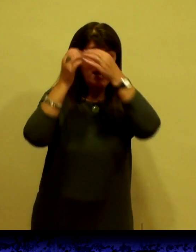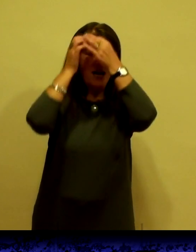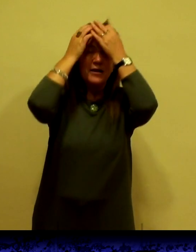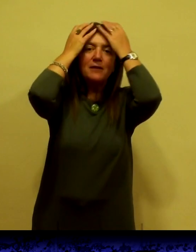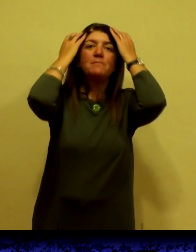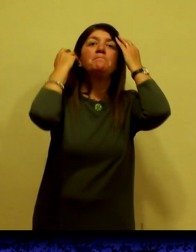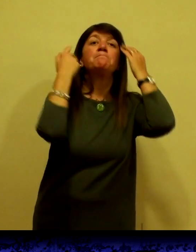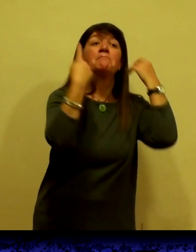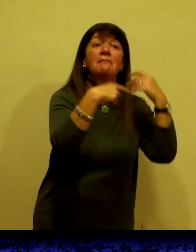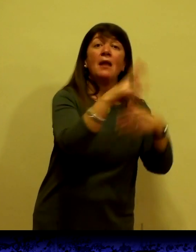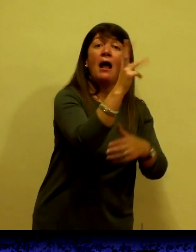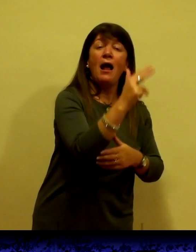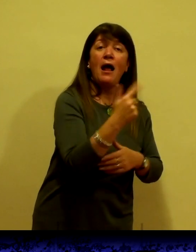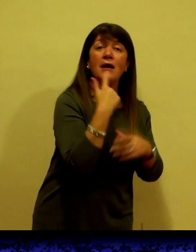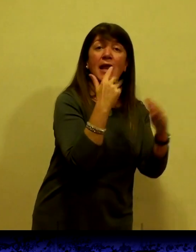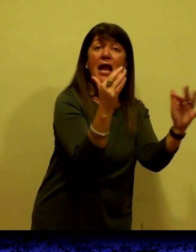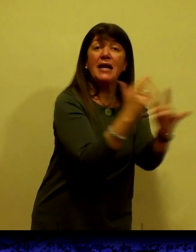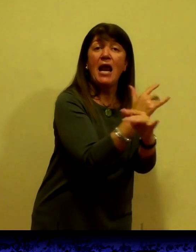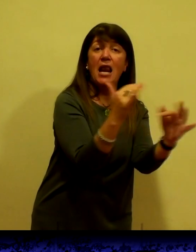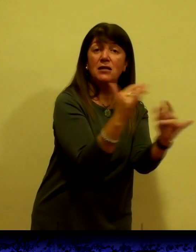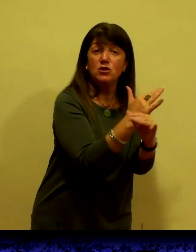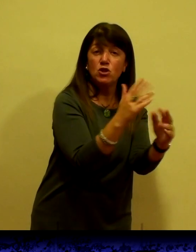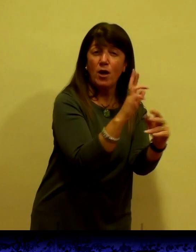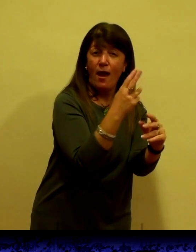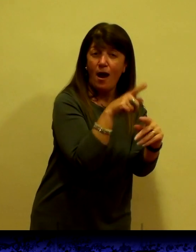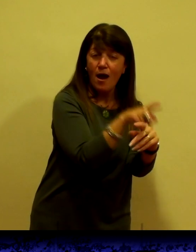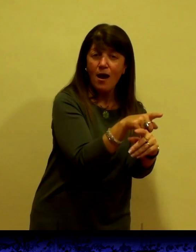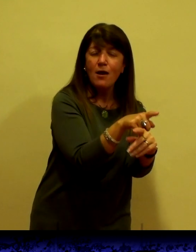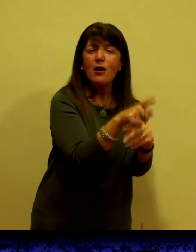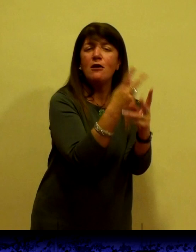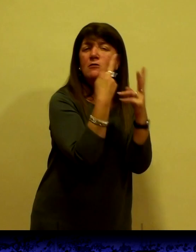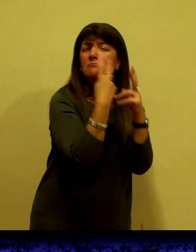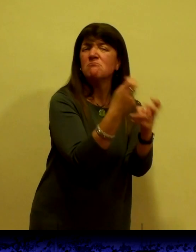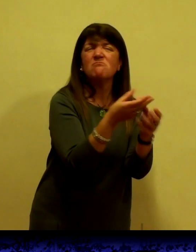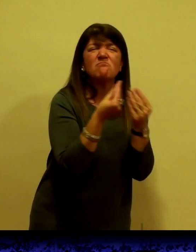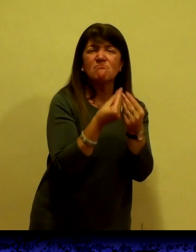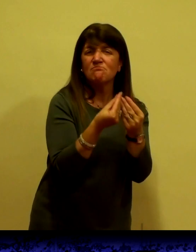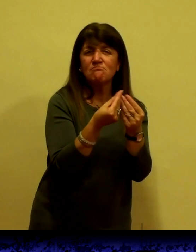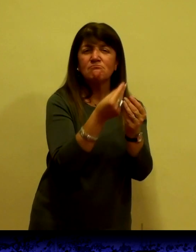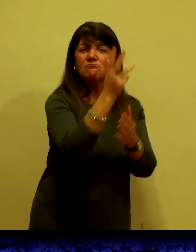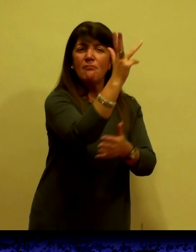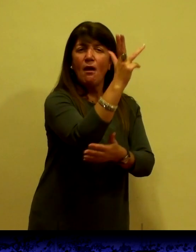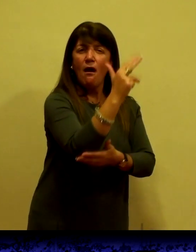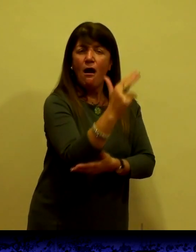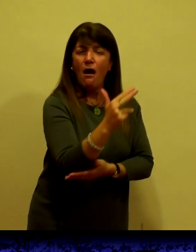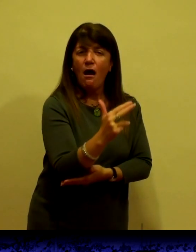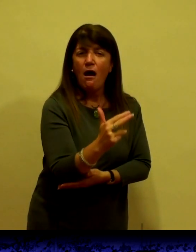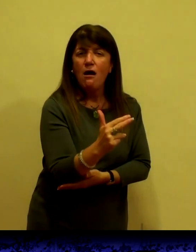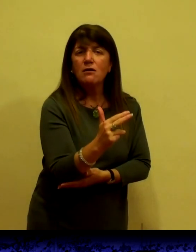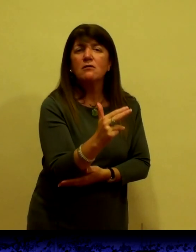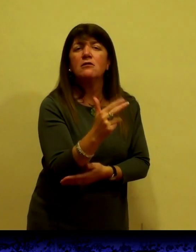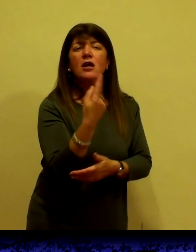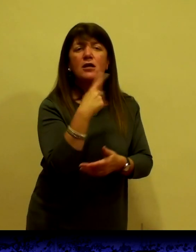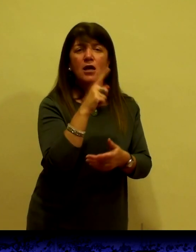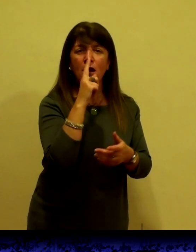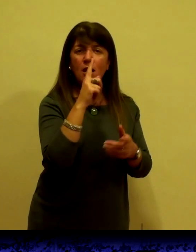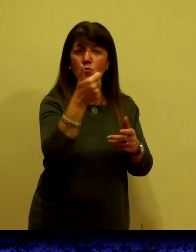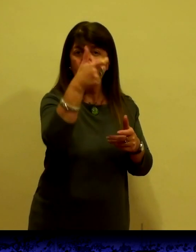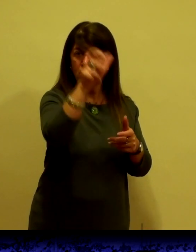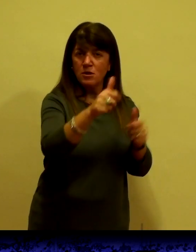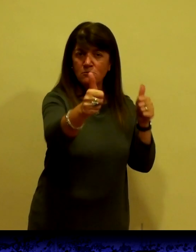è quella forma d'arte che prevede una... che si stabiliscano dei rapporti,